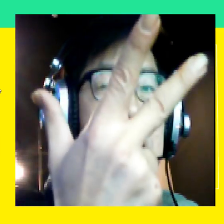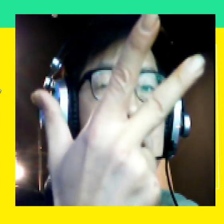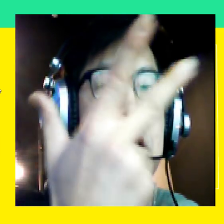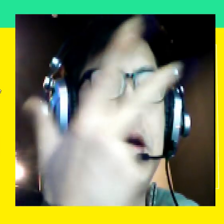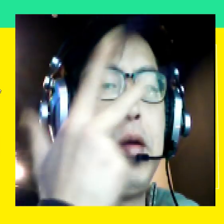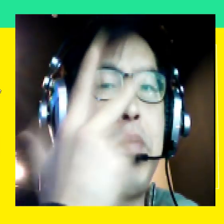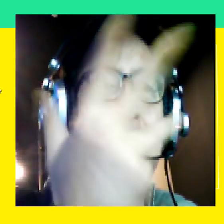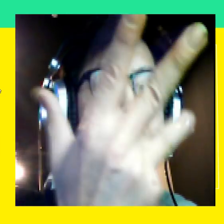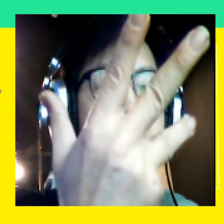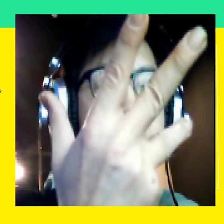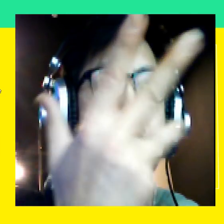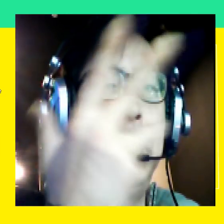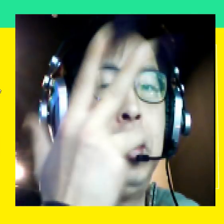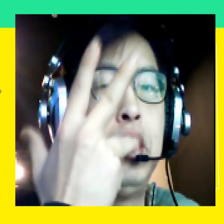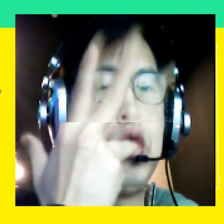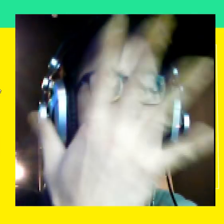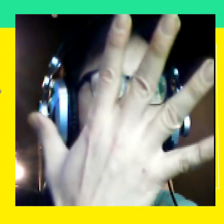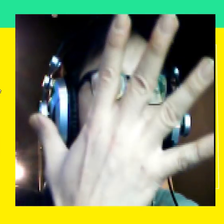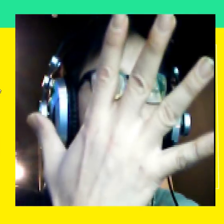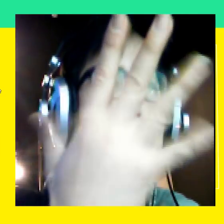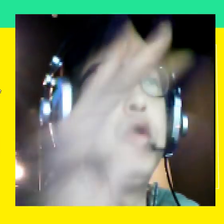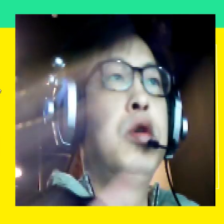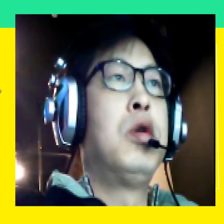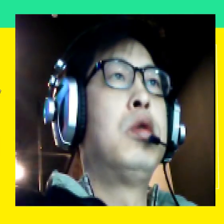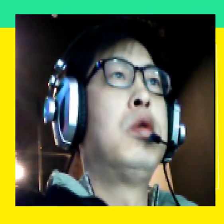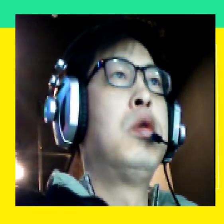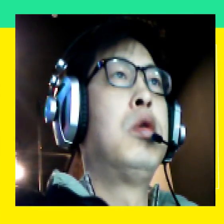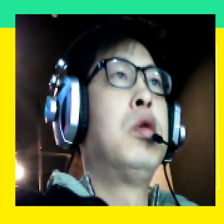7, 8, 9,